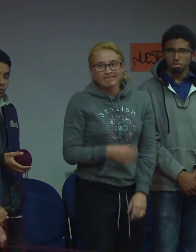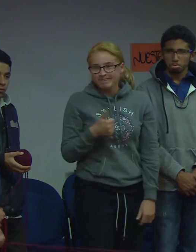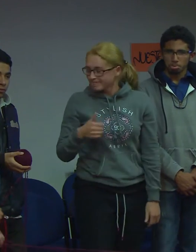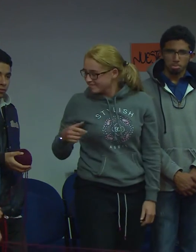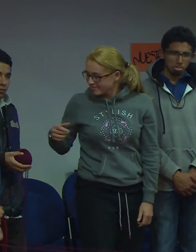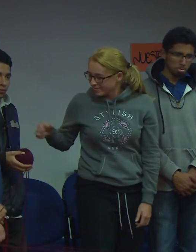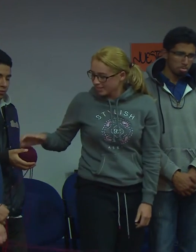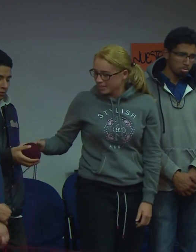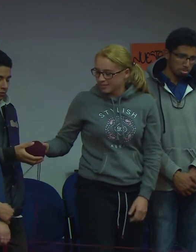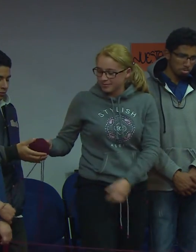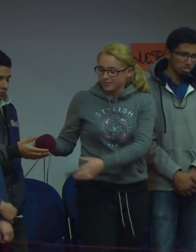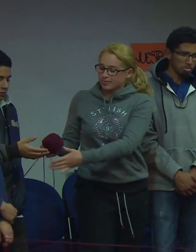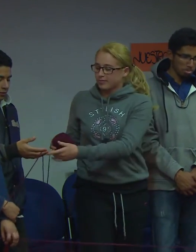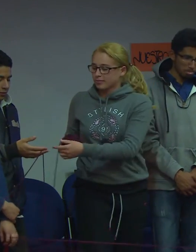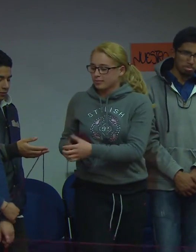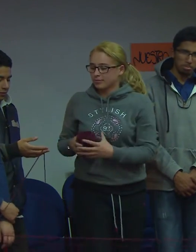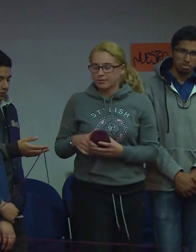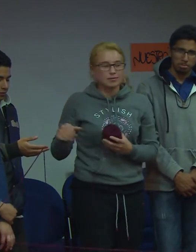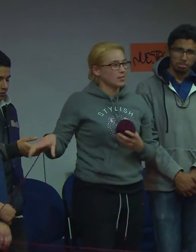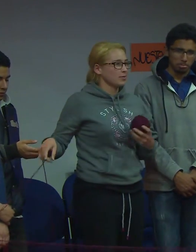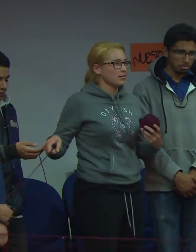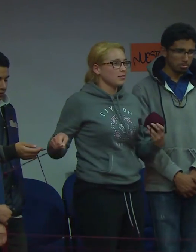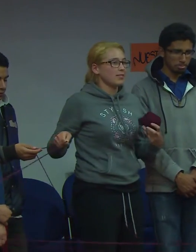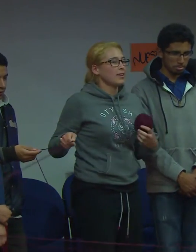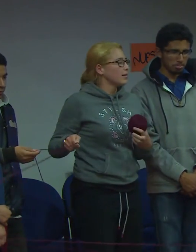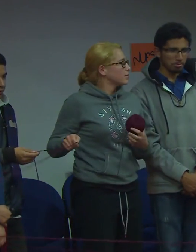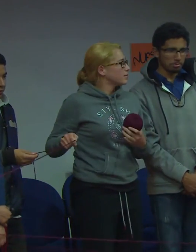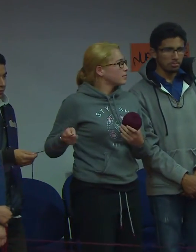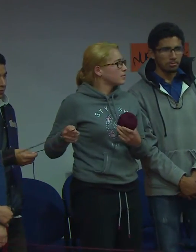las personas estén mucho mejor. Eso significa mi carrera.